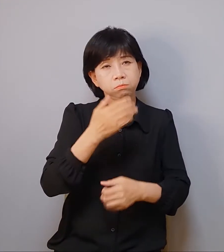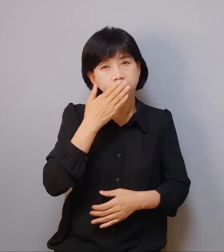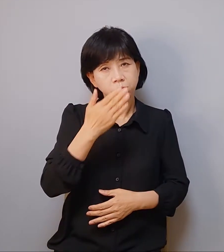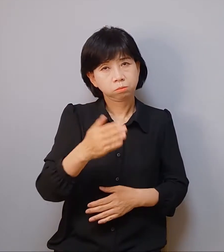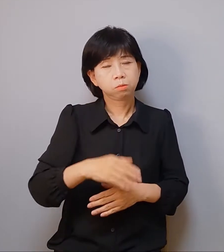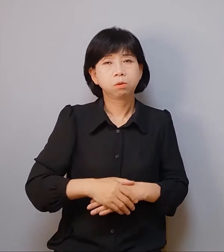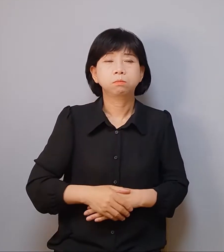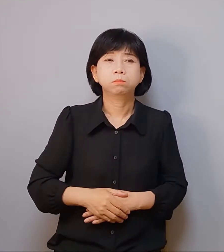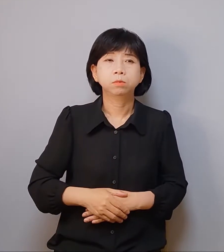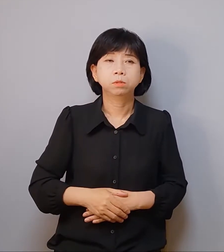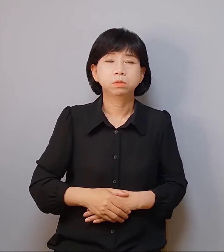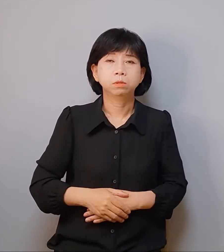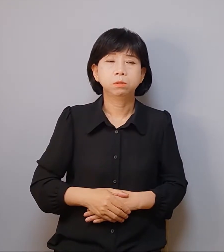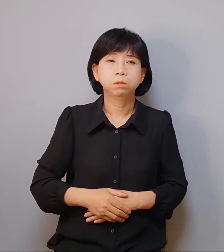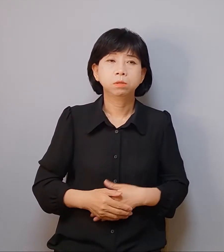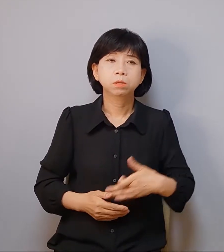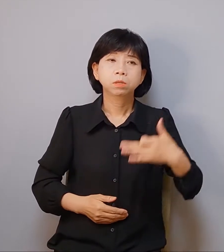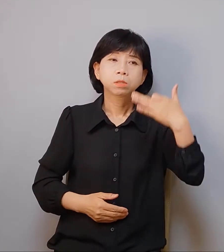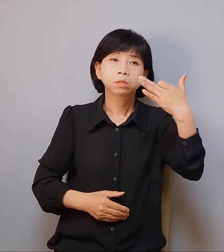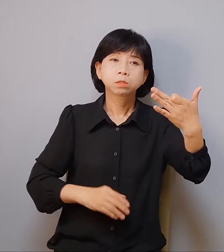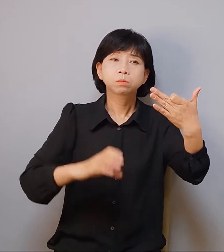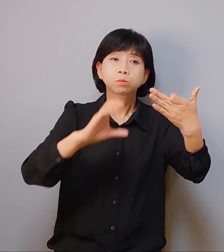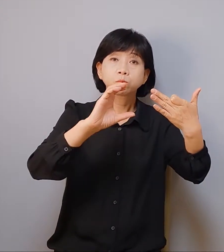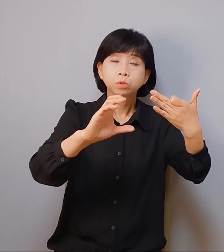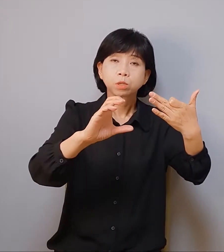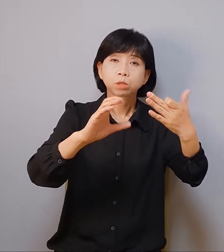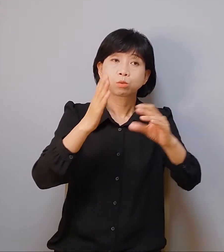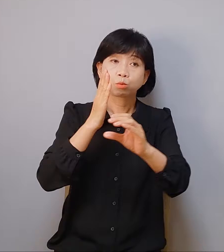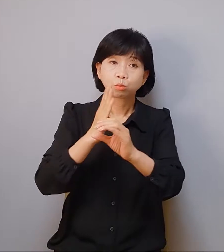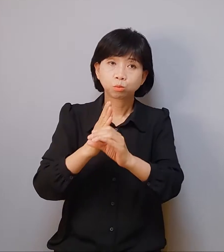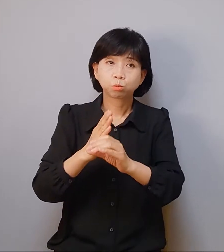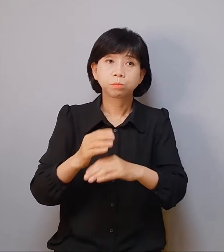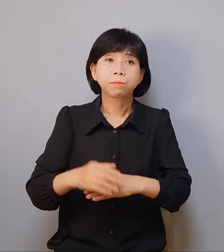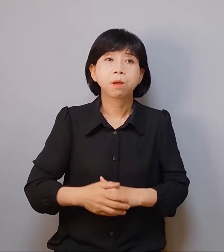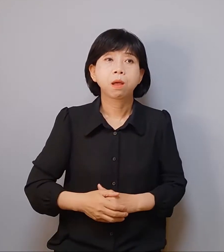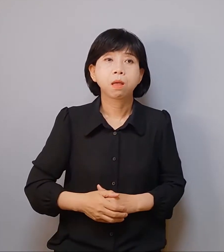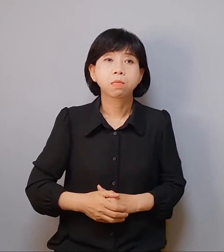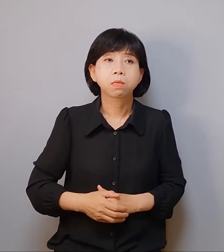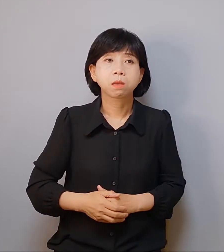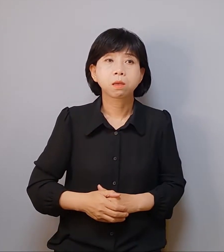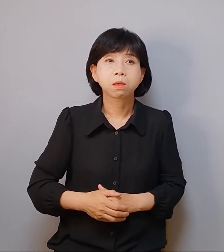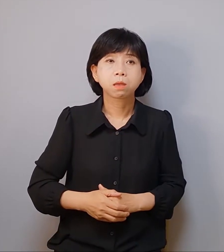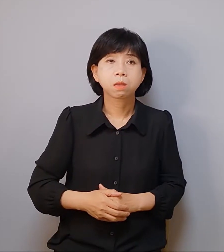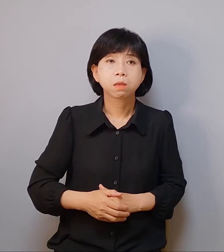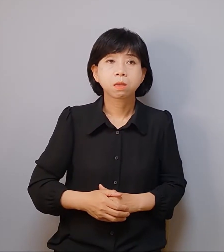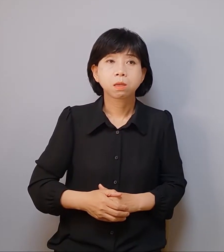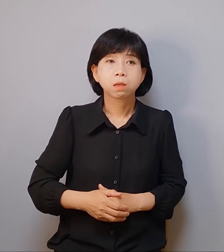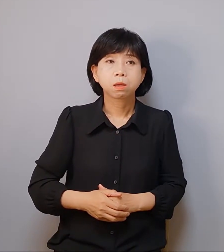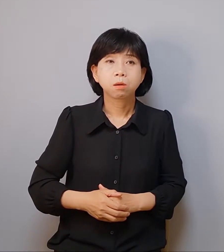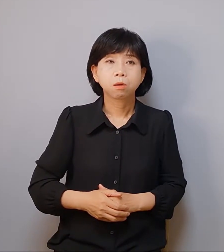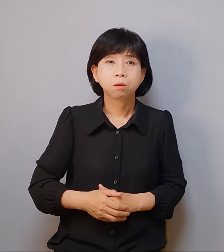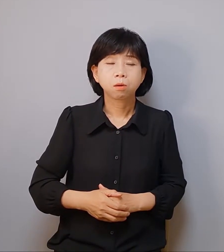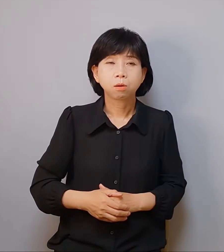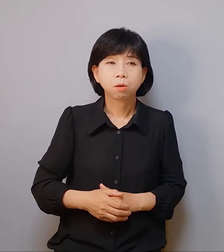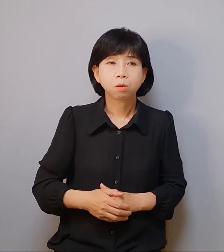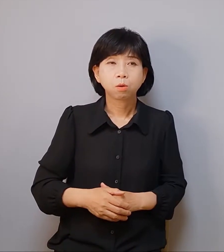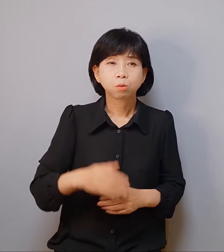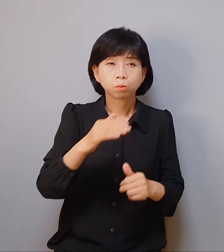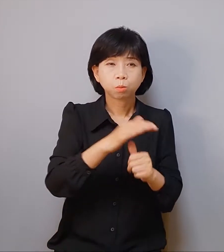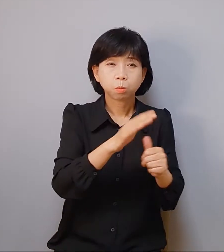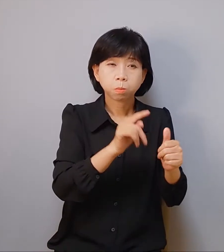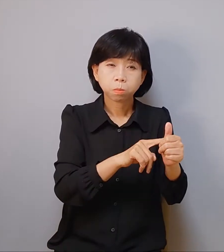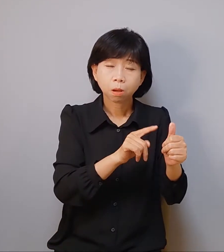19세기 중반 미국 보스턴의 한 주일학교 교사였던 에드워드 킴벌. 자기 반에 들어온 한 소년이 글을 잘 읽지 못하는